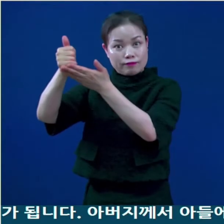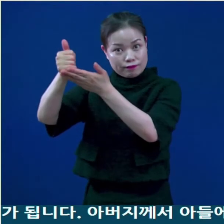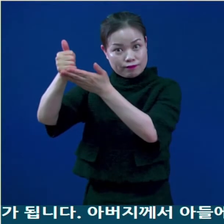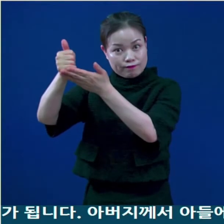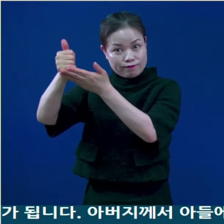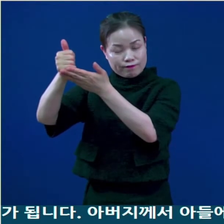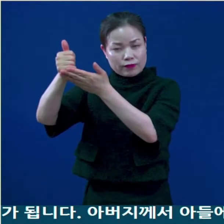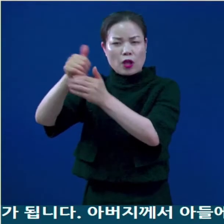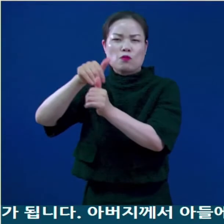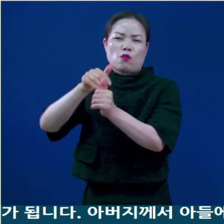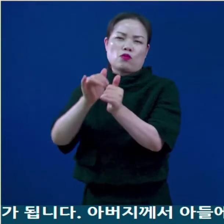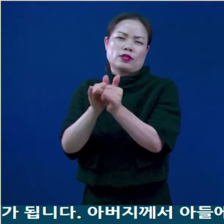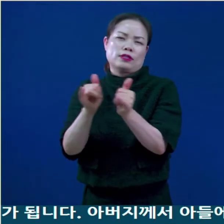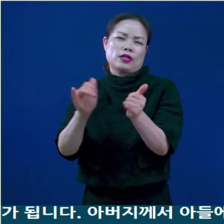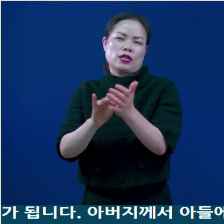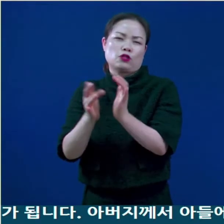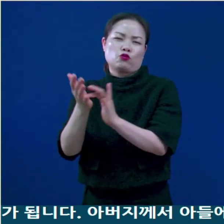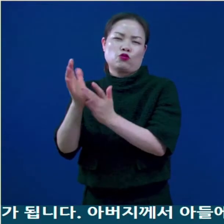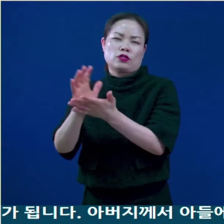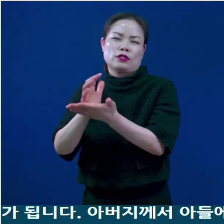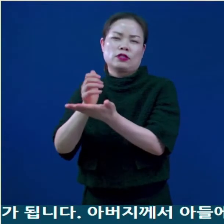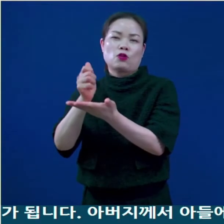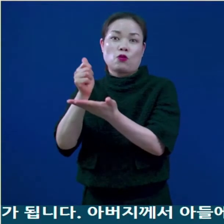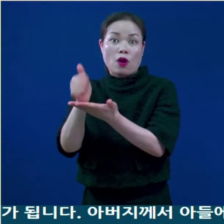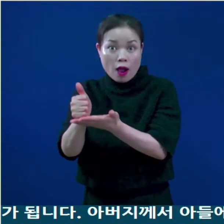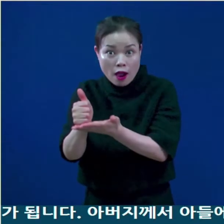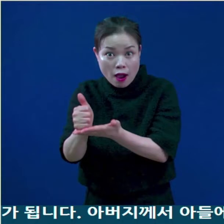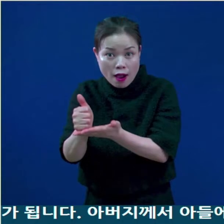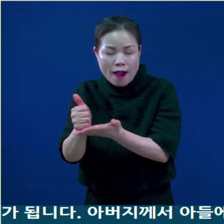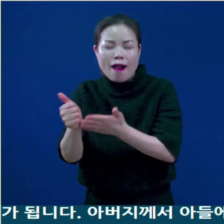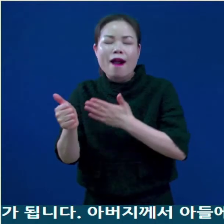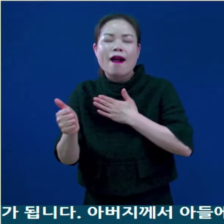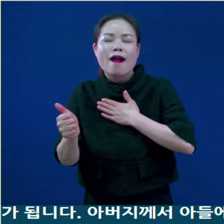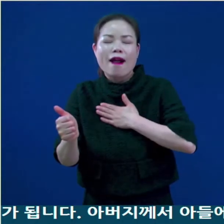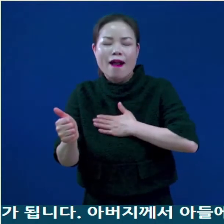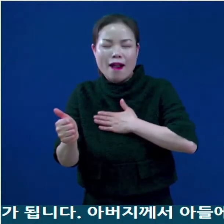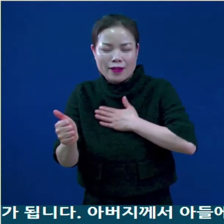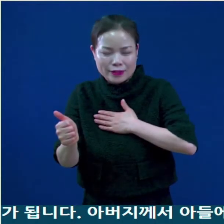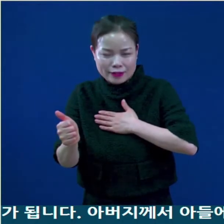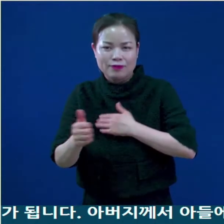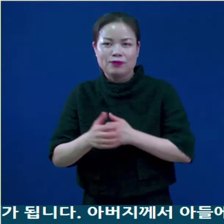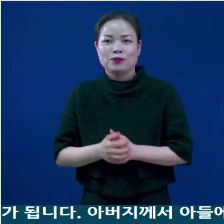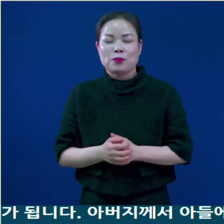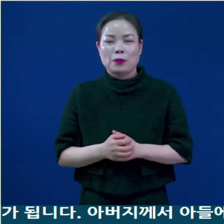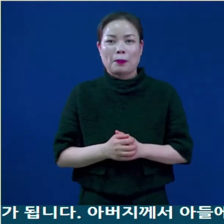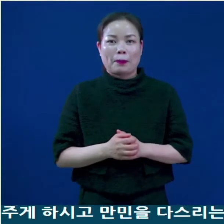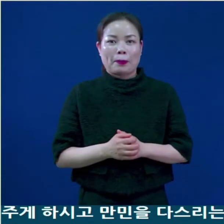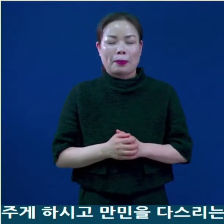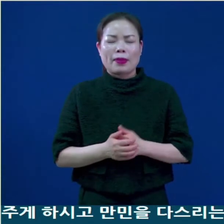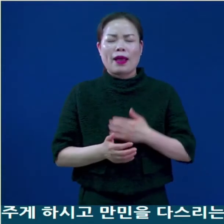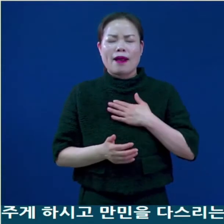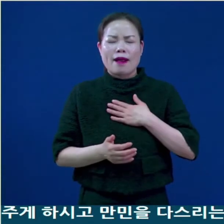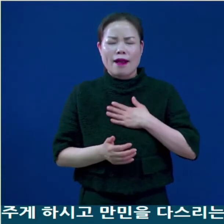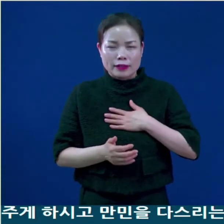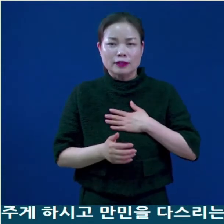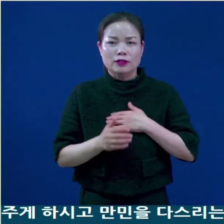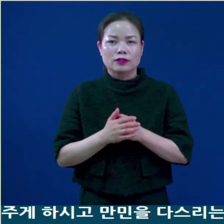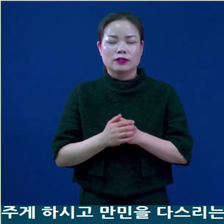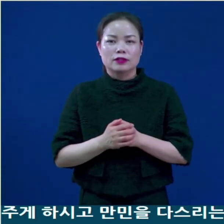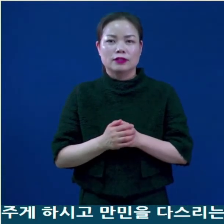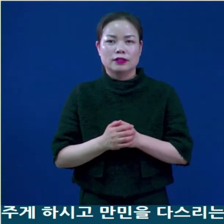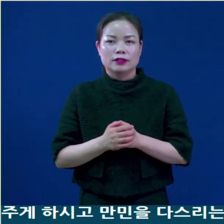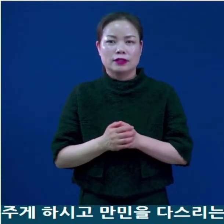하나님과 그가 보낸 자 예수 그리스도를 아는 것이니. 아는 것이라는 거예요.